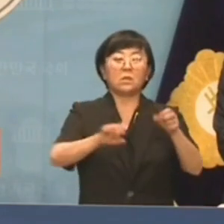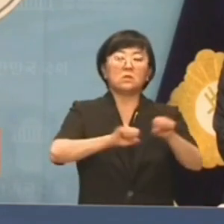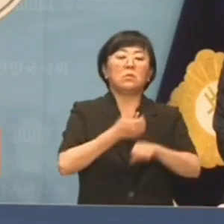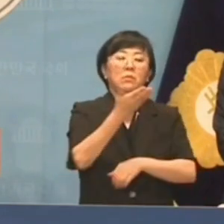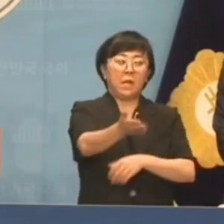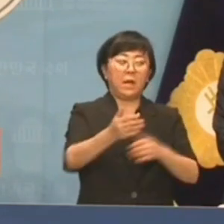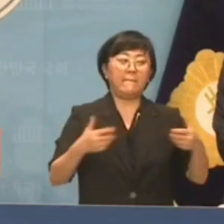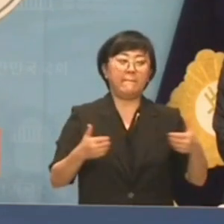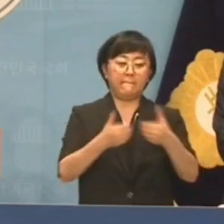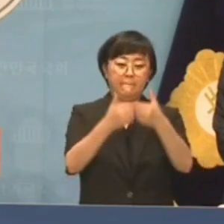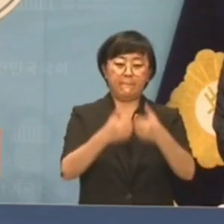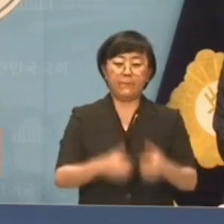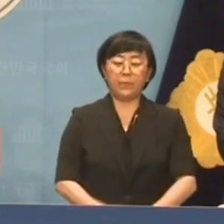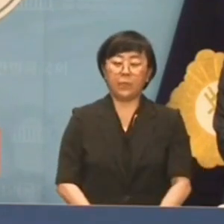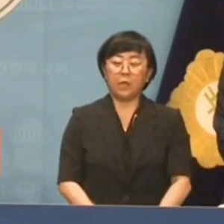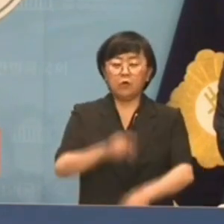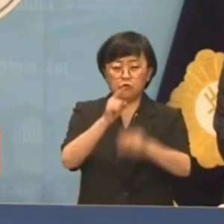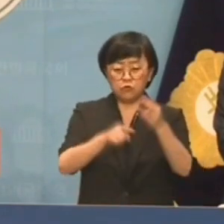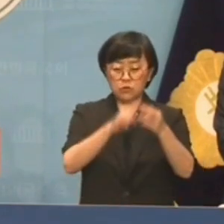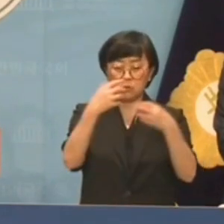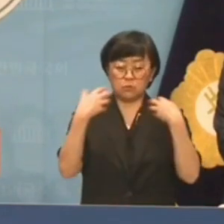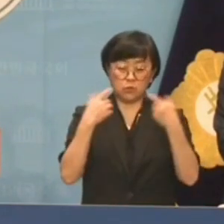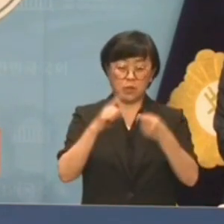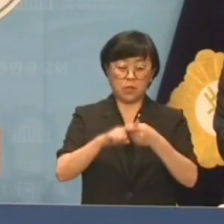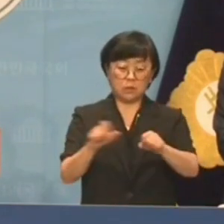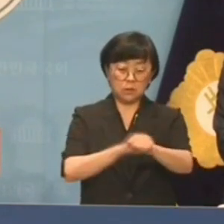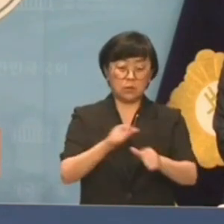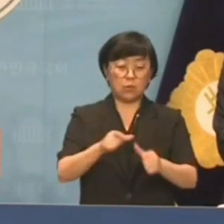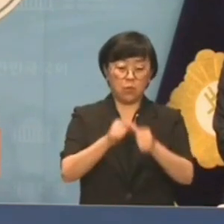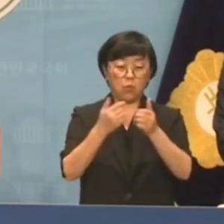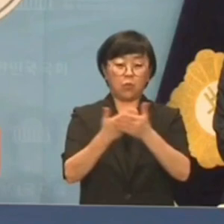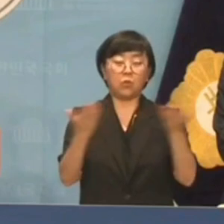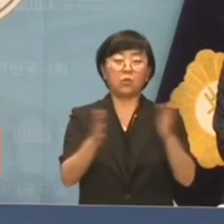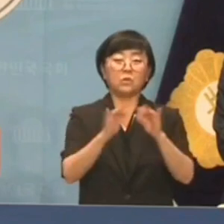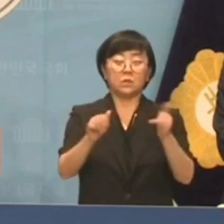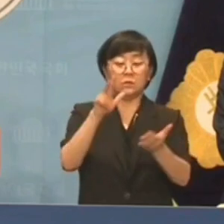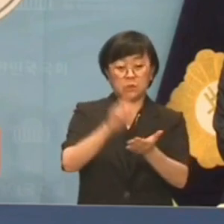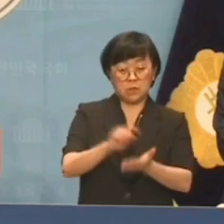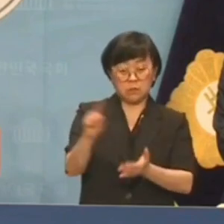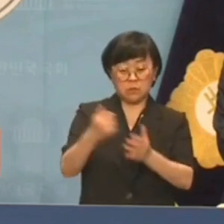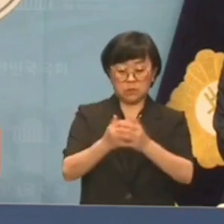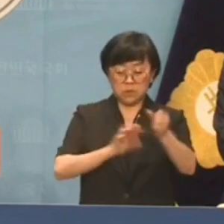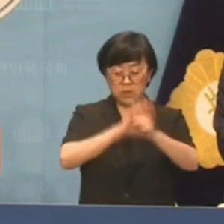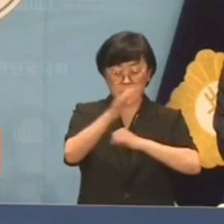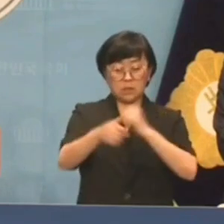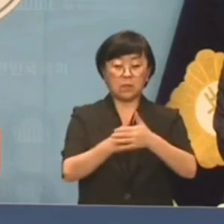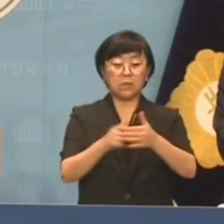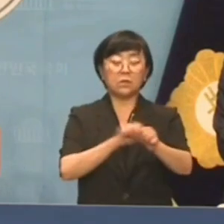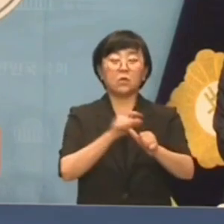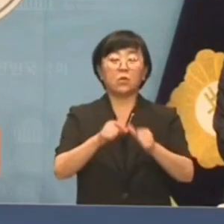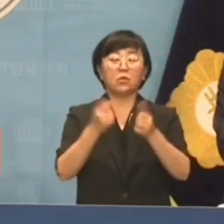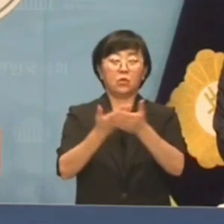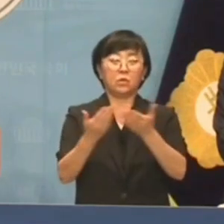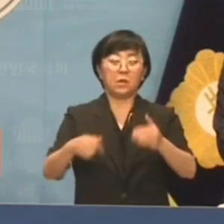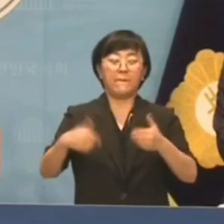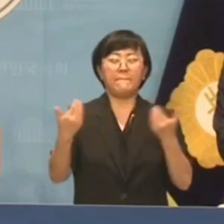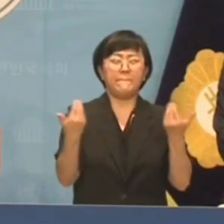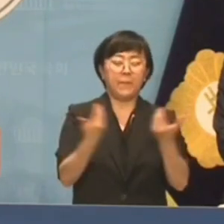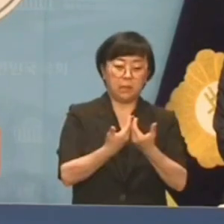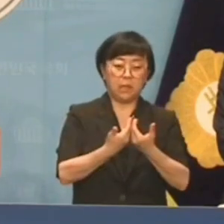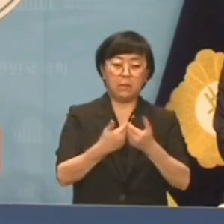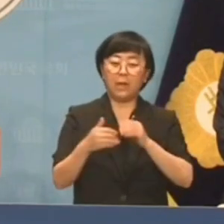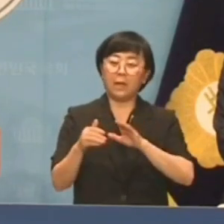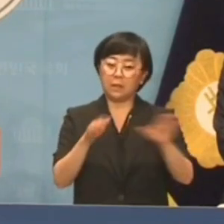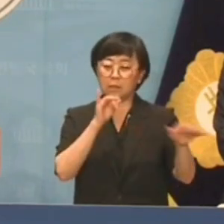논리로 맞서고 있습니다. 윤석열 정부의 특권노동자 문제에 대한 대처는 세계적인 특권노동자 대책과는 정반대